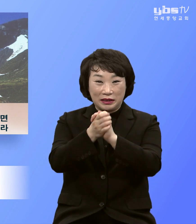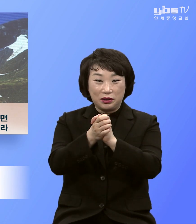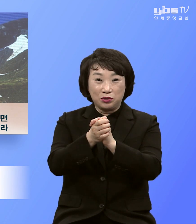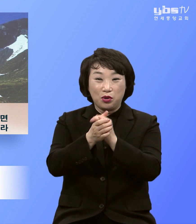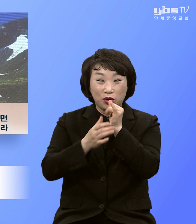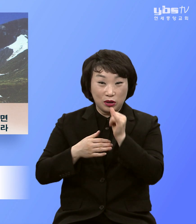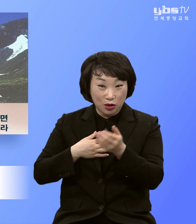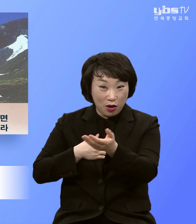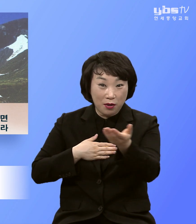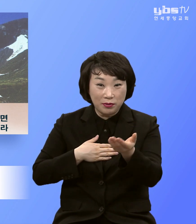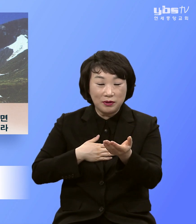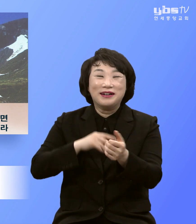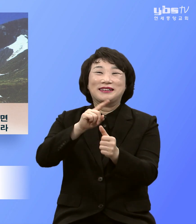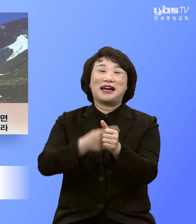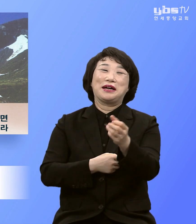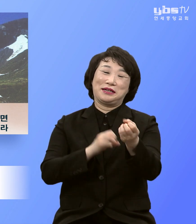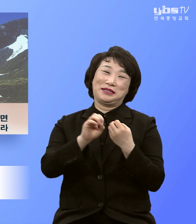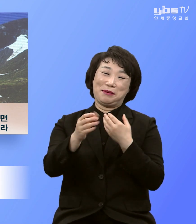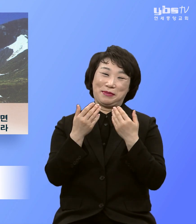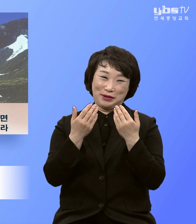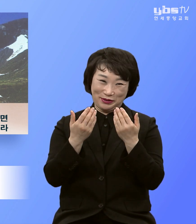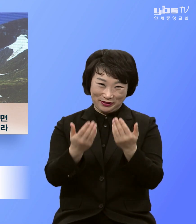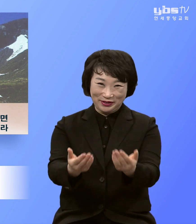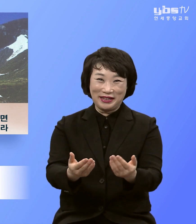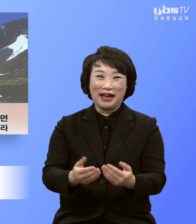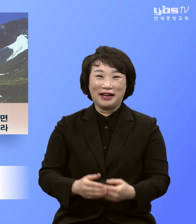무엇이든지 원하는 대로 구하라.